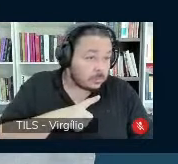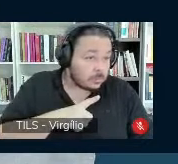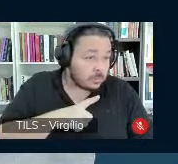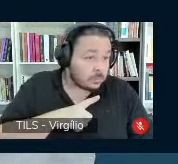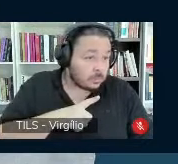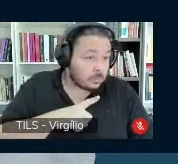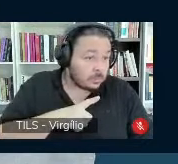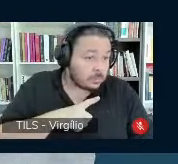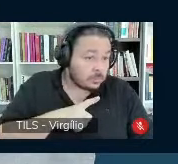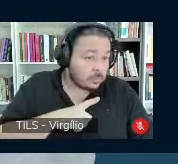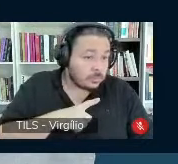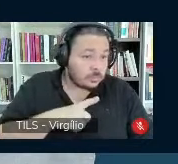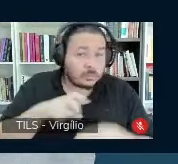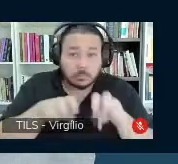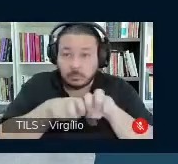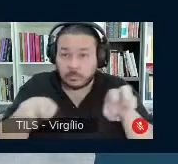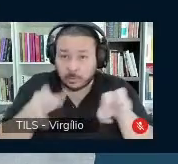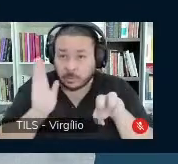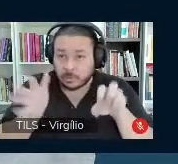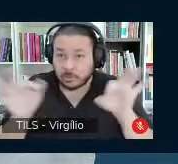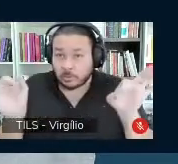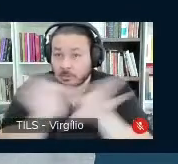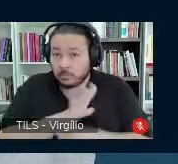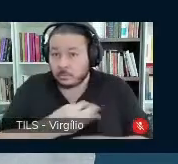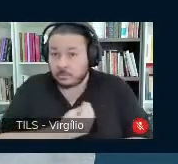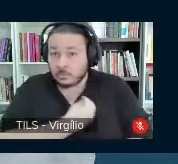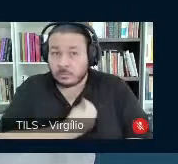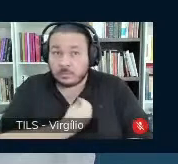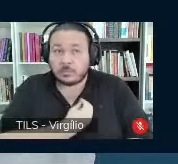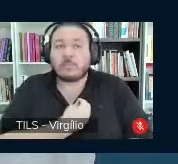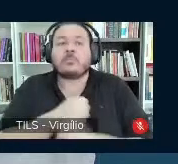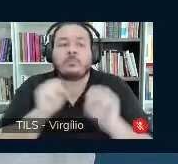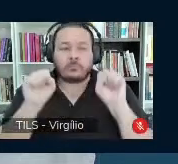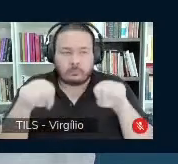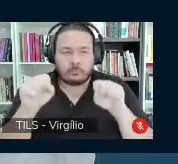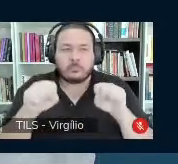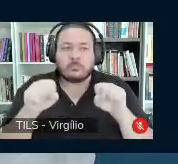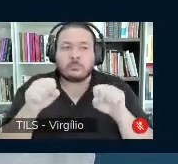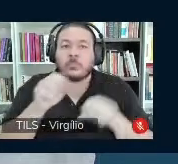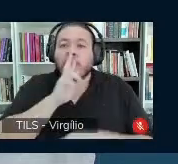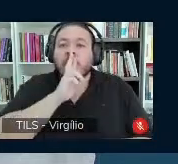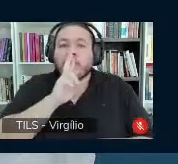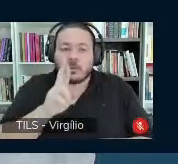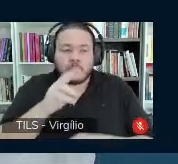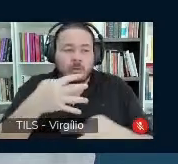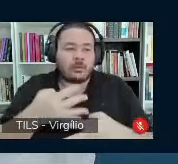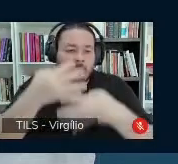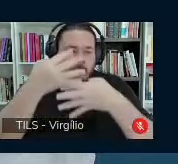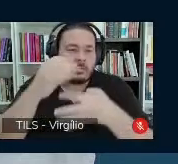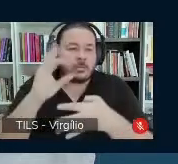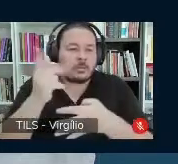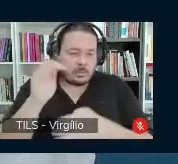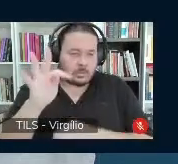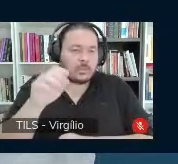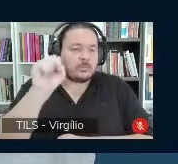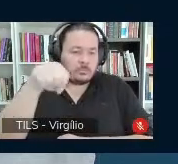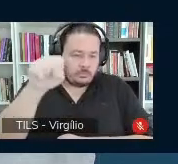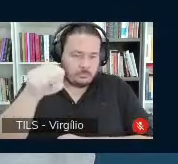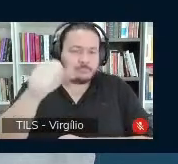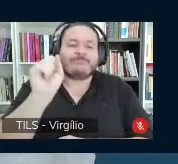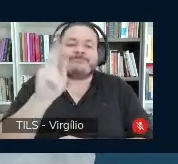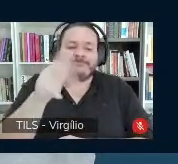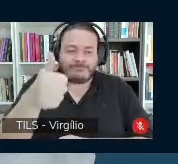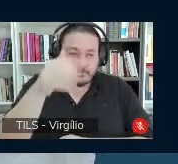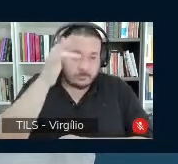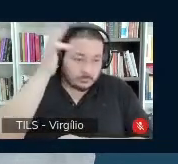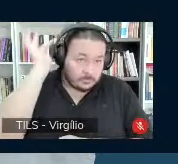Já está? A banca já está toda aqui presente? Sim, professora. Ela está respondendo no chat, professora. Ah, ela